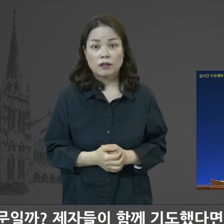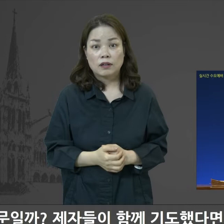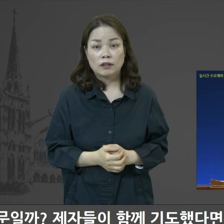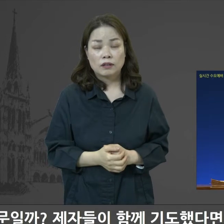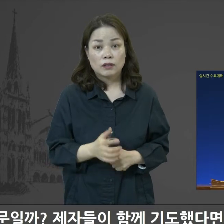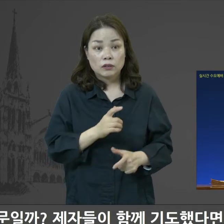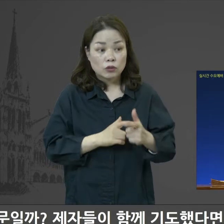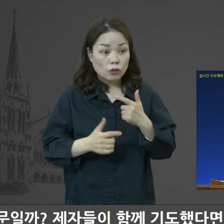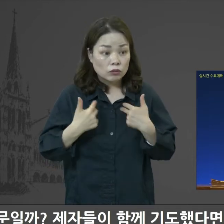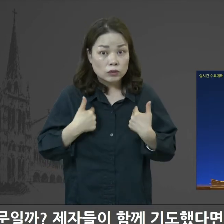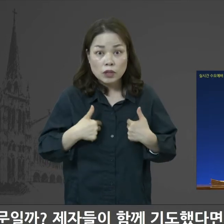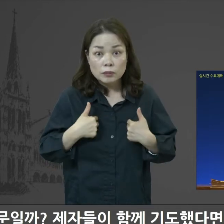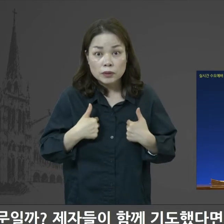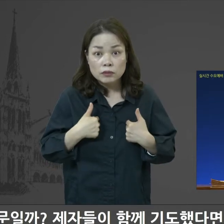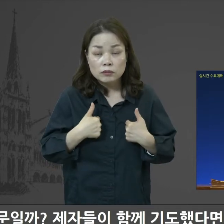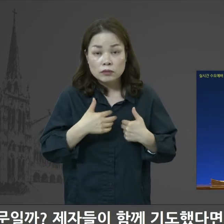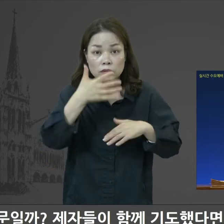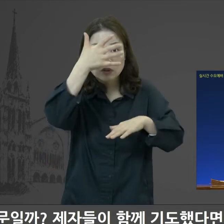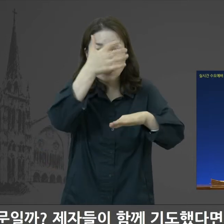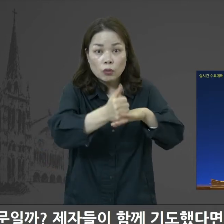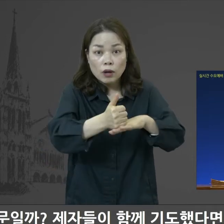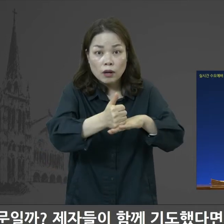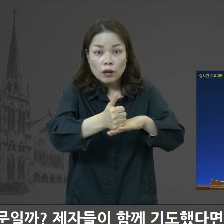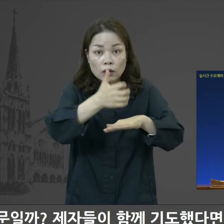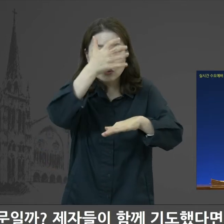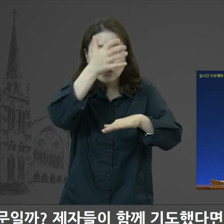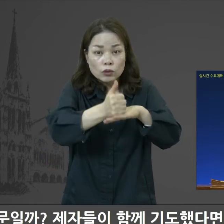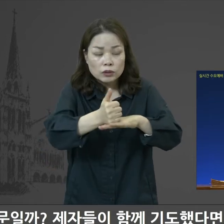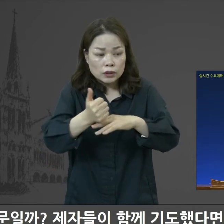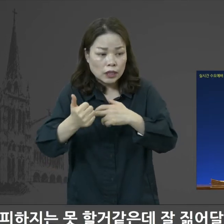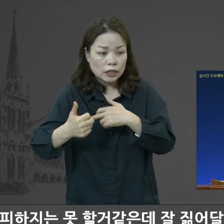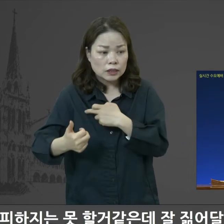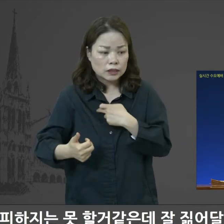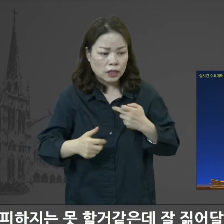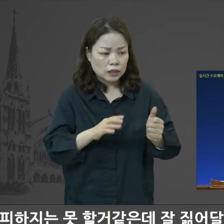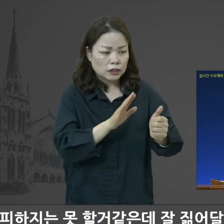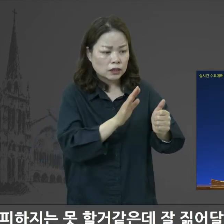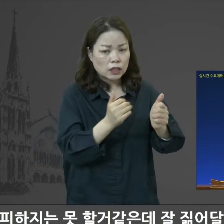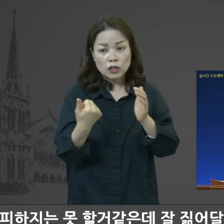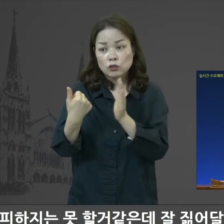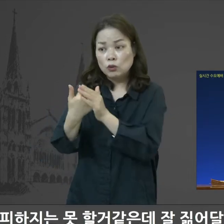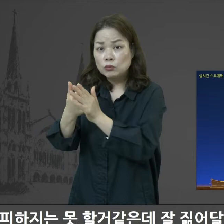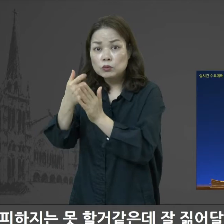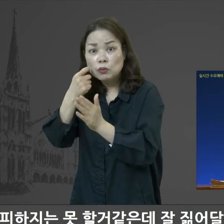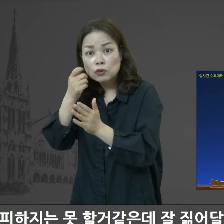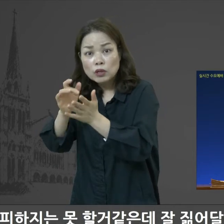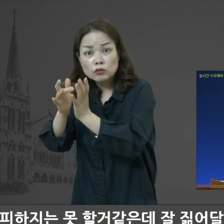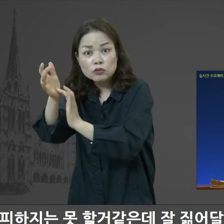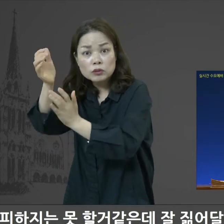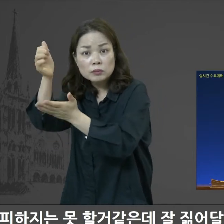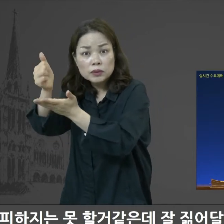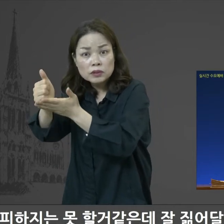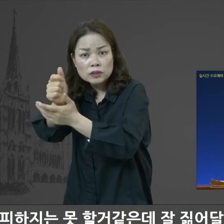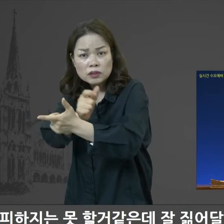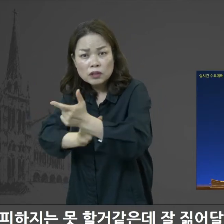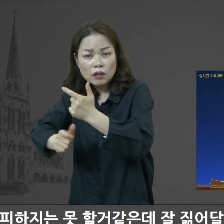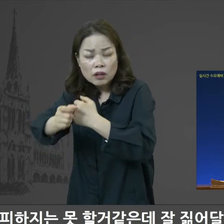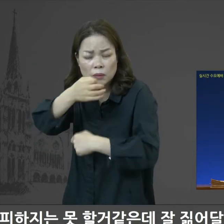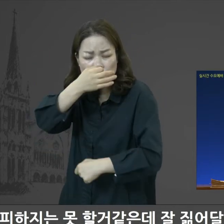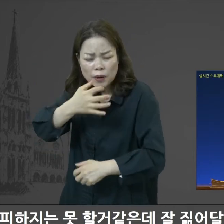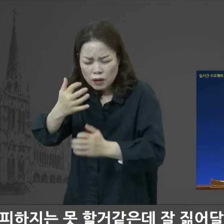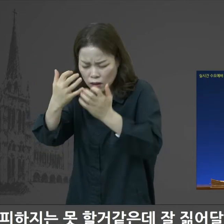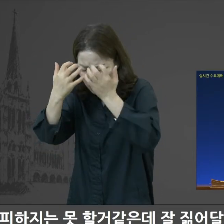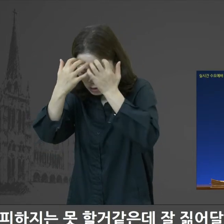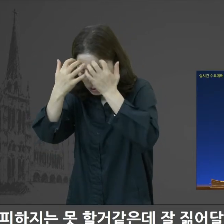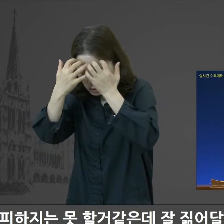더 재미있는 결과가 만들어지죠. 결과적으로 제자들이 기도로 돕지 못했기 때문에 예수님은 더 힘들기에